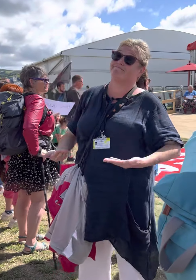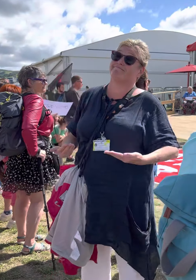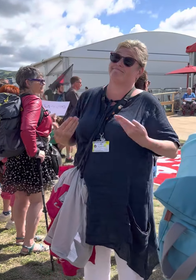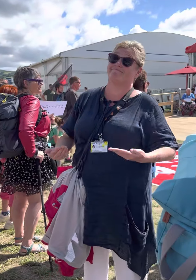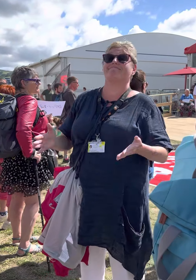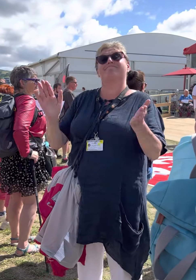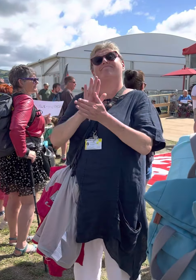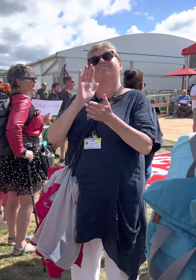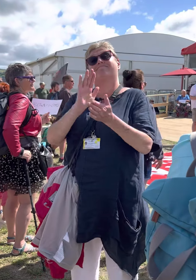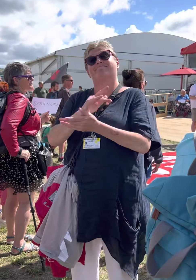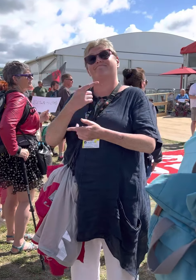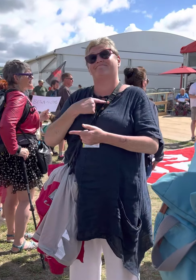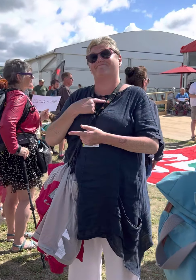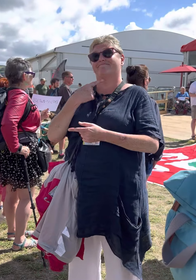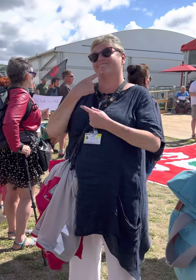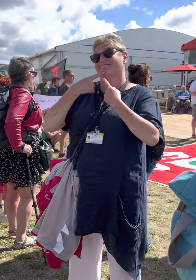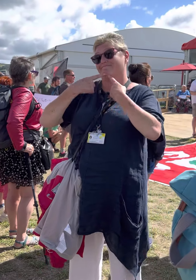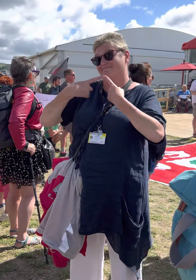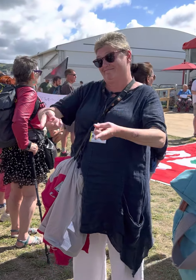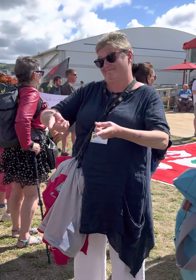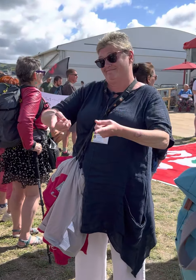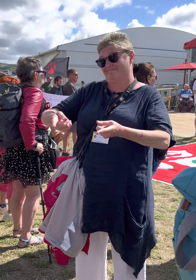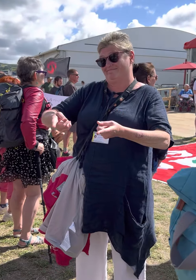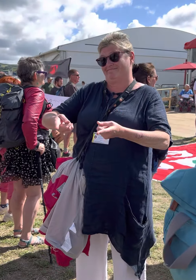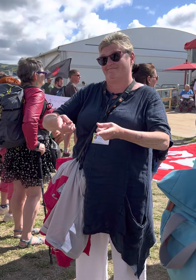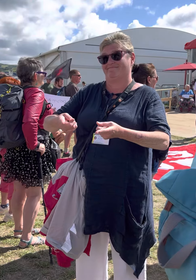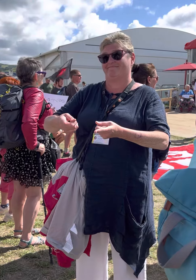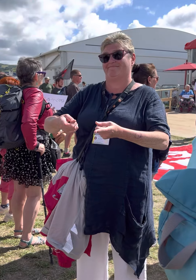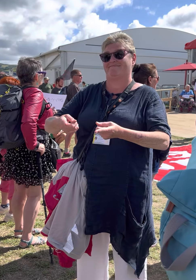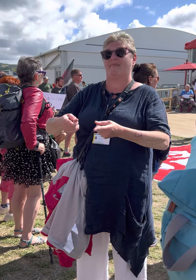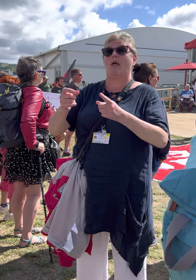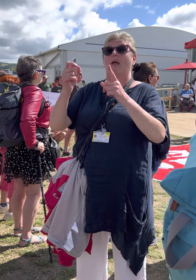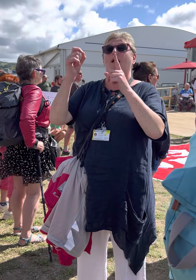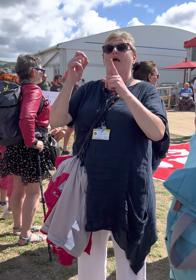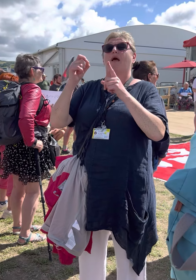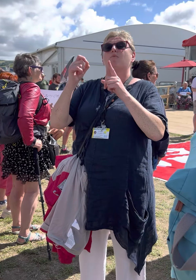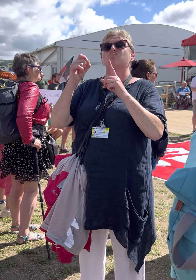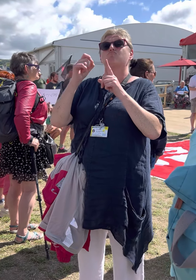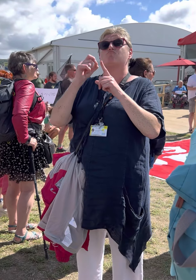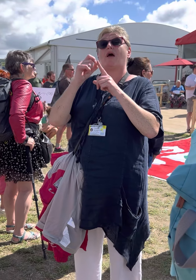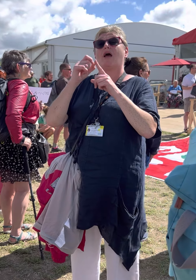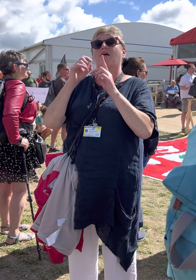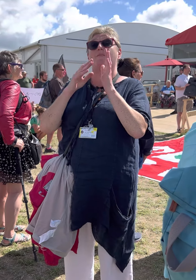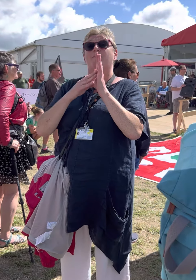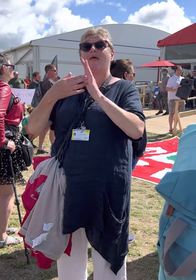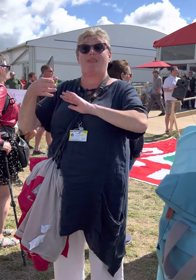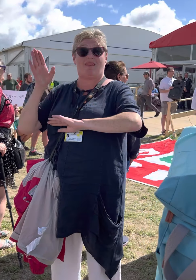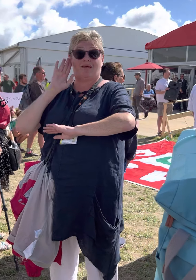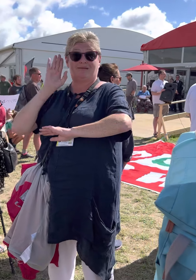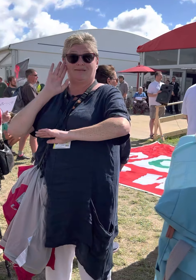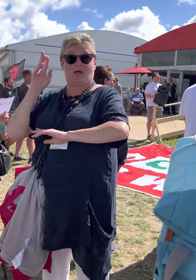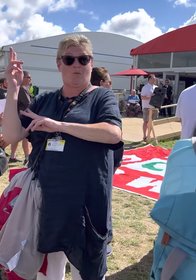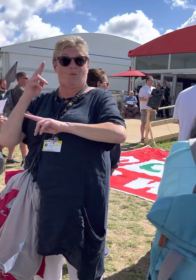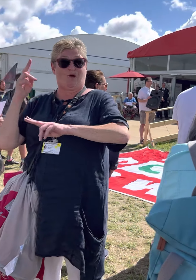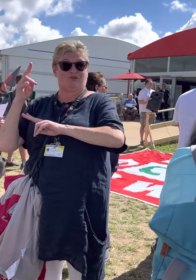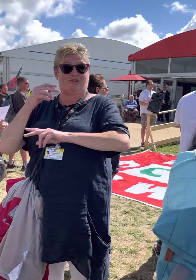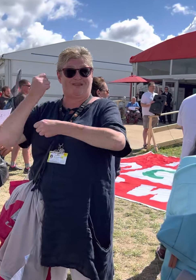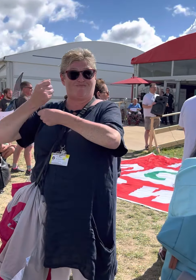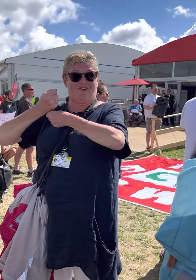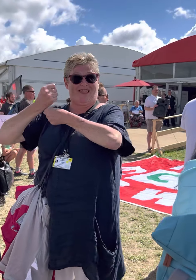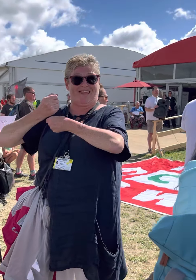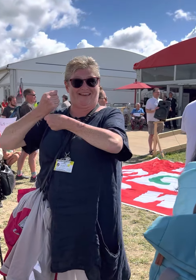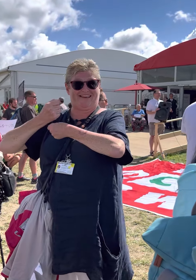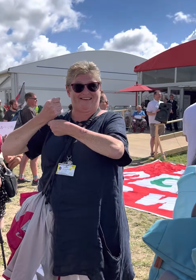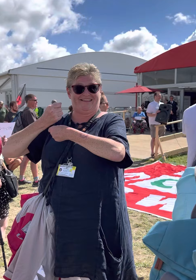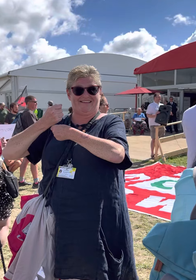Mae'n bleser gen i gyhoeddi bod y prif weinidog ei hun wedi bod yn gwrando ac yn gwylio'r rali yma